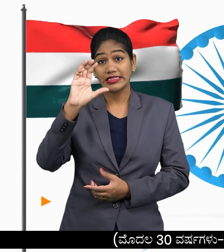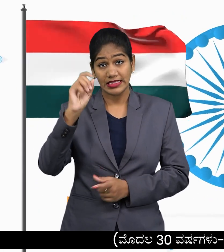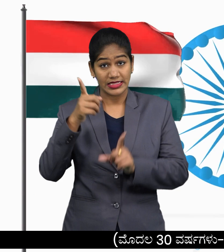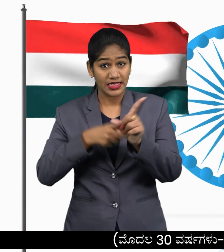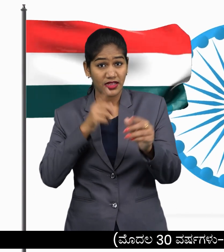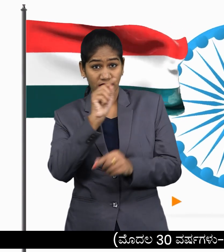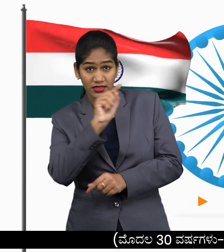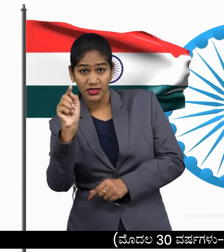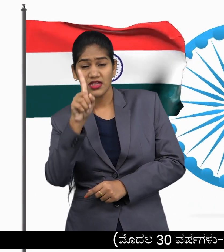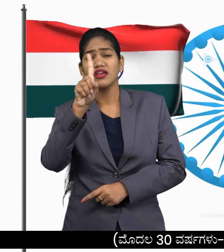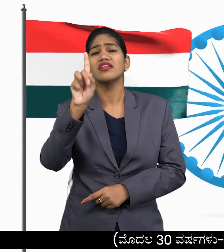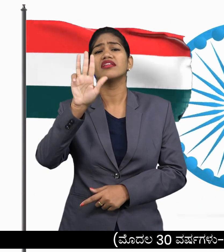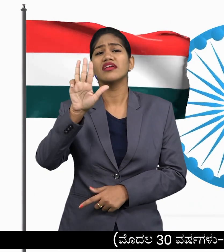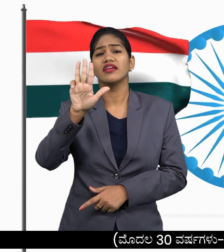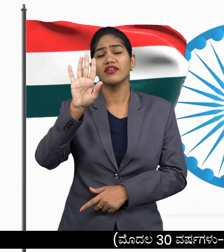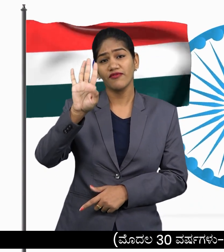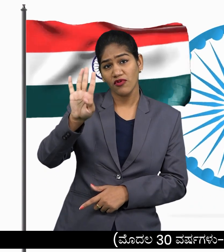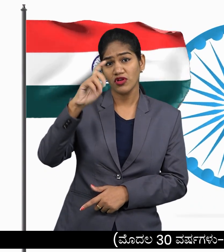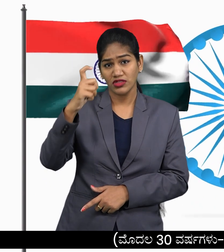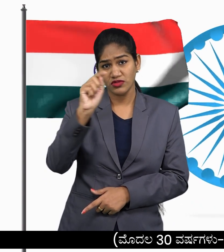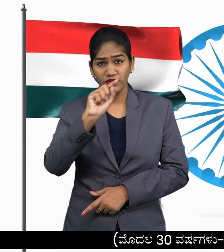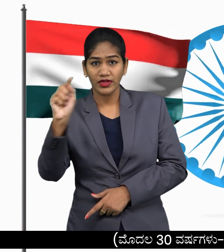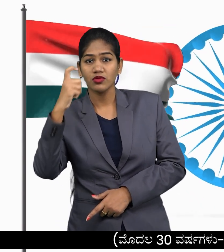1947 ರಿಂದ 77 ಎಂಬ ವಿಷಯದಿಂದ